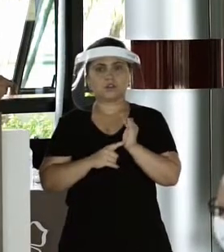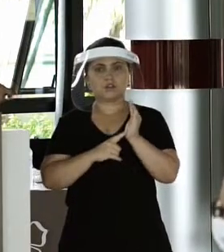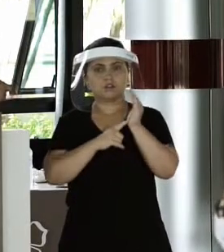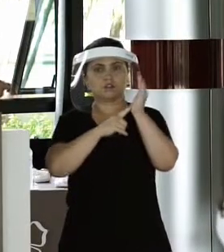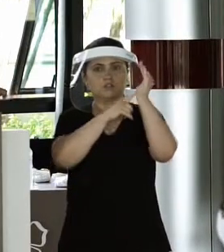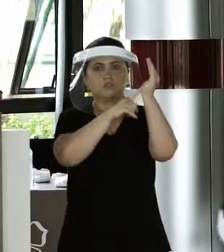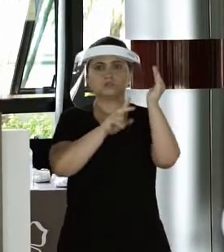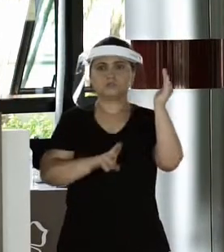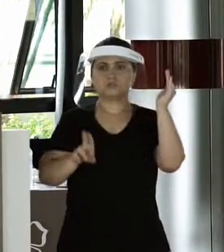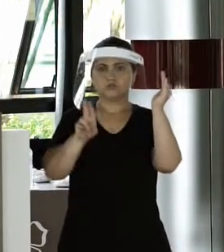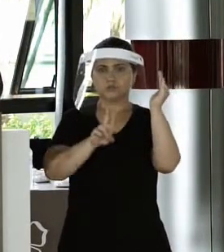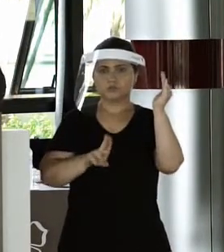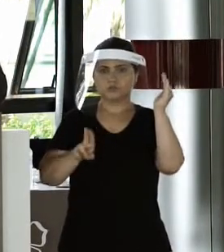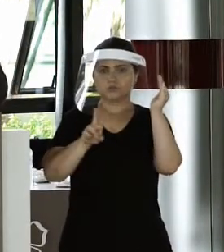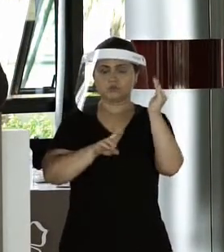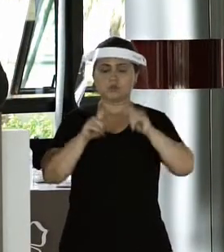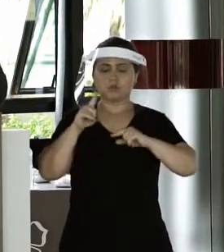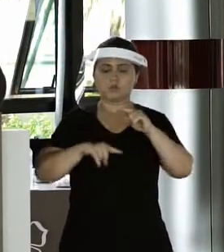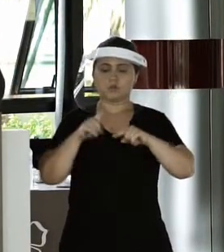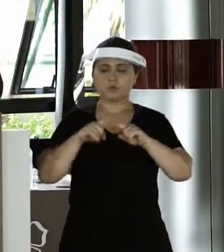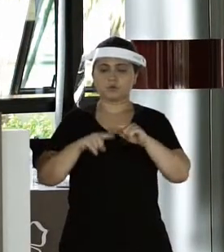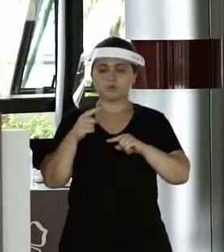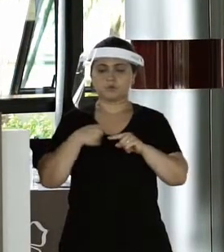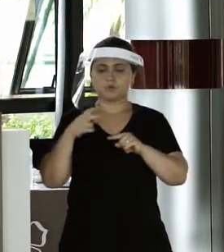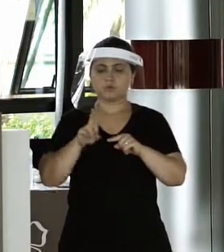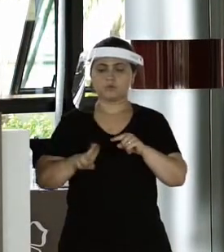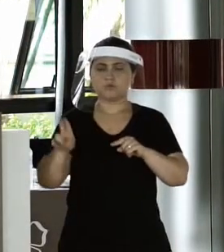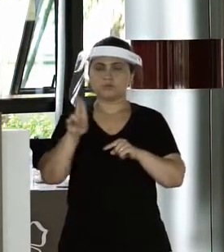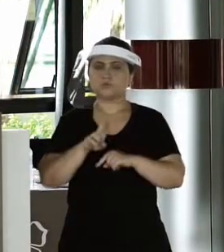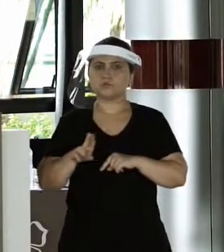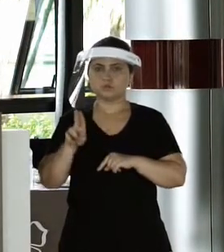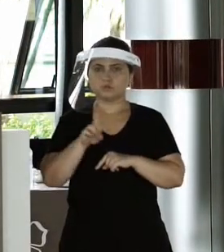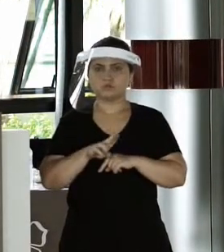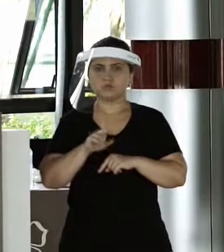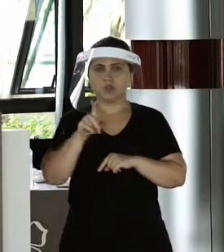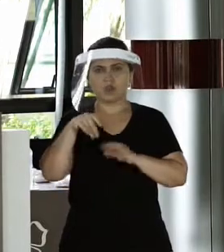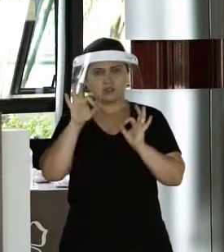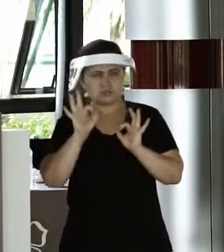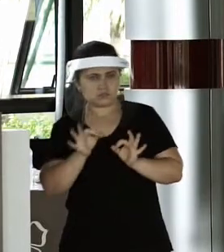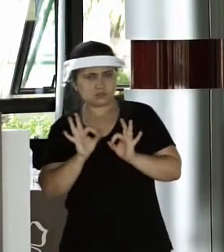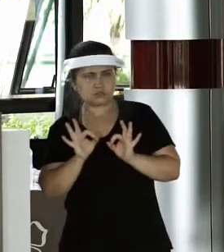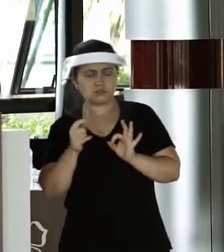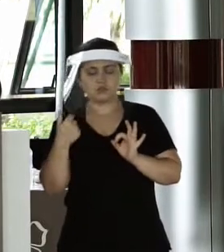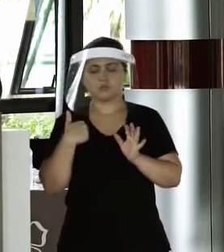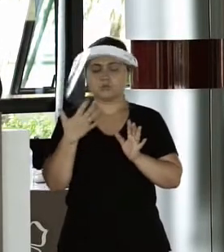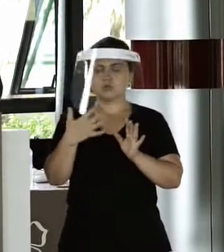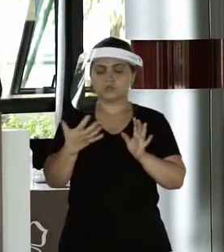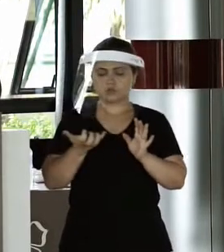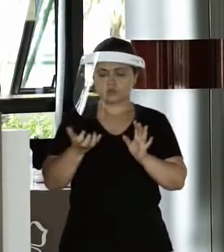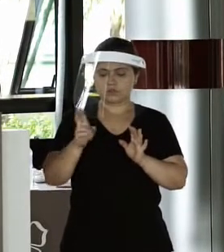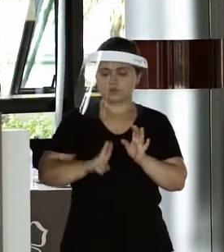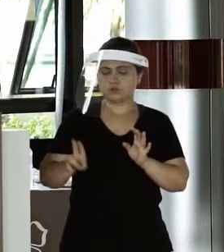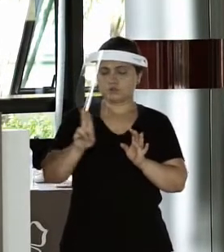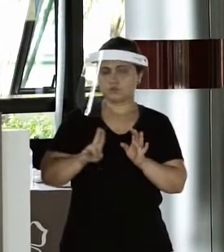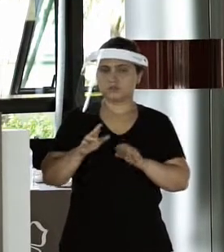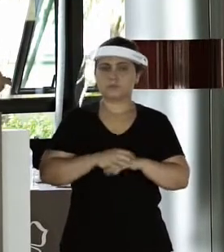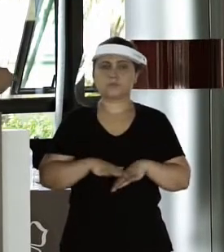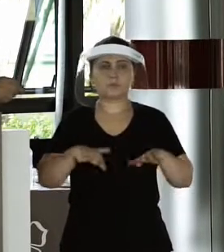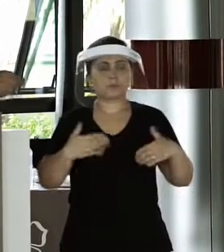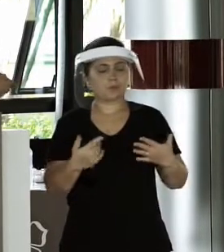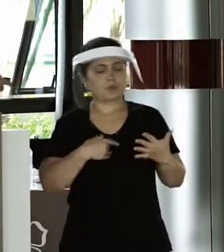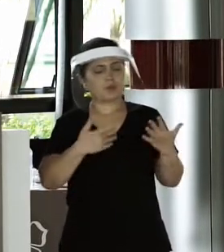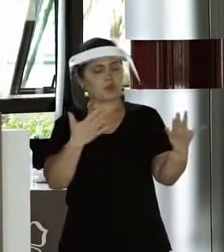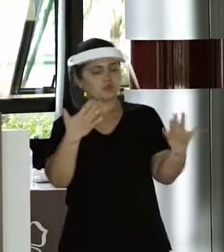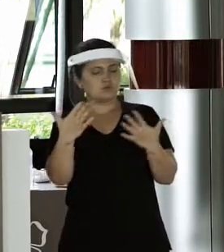tecnologia utilizada. O equipamento que eu estou utilizando é adequado para aquilo que eu quero utilizar? E aí